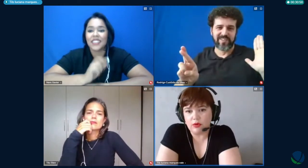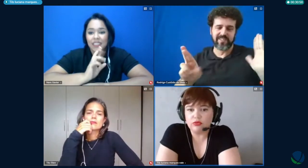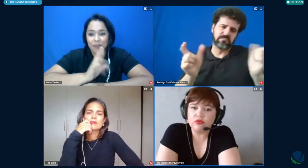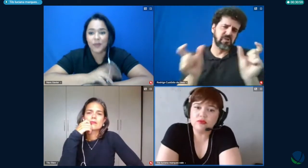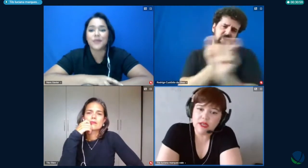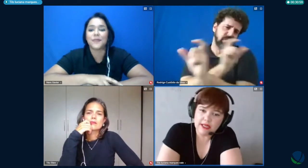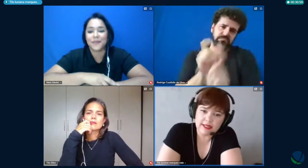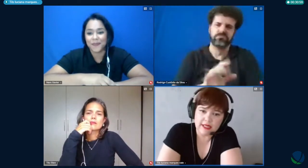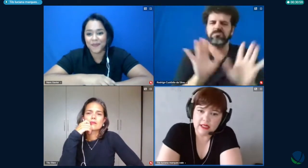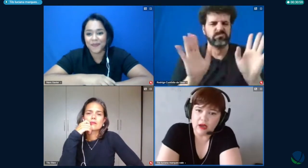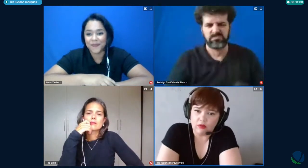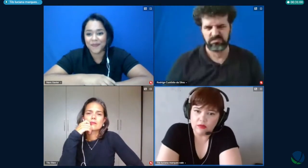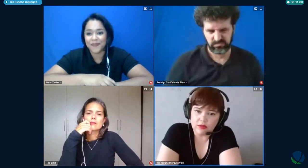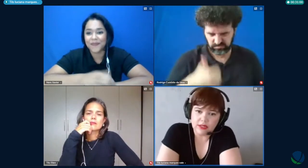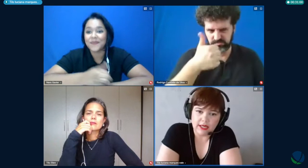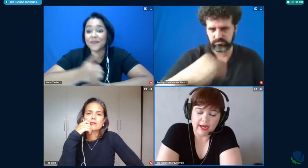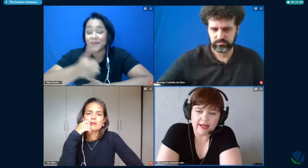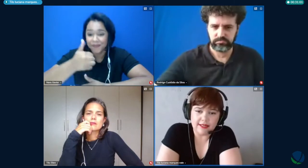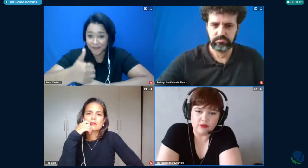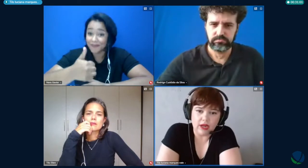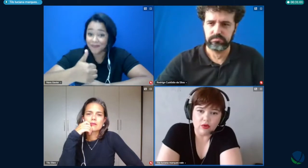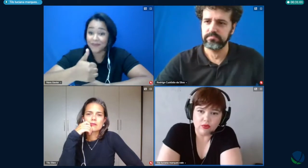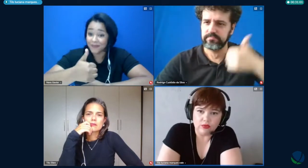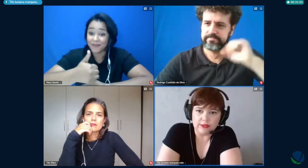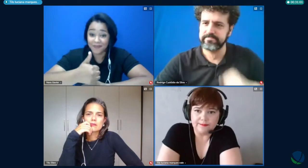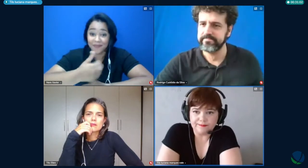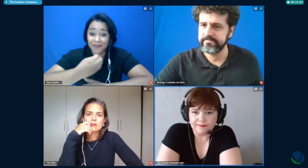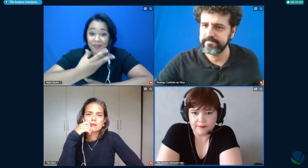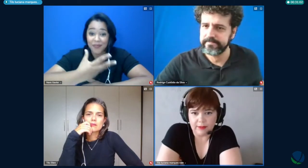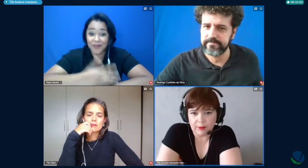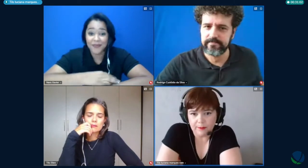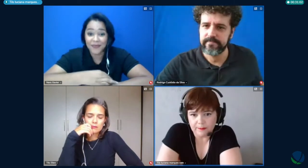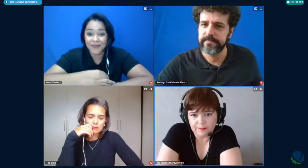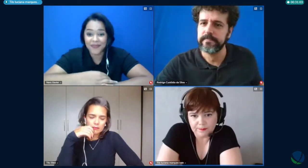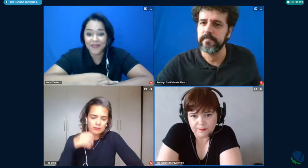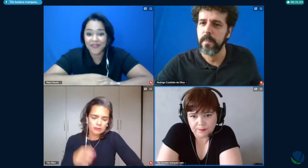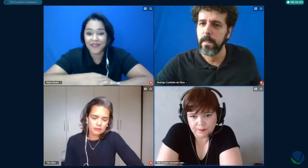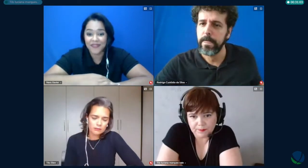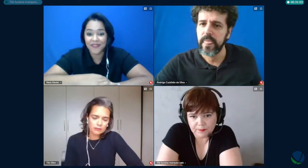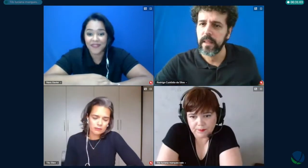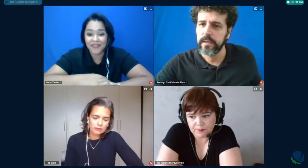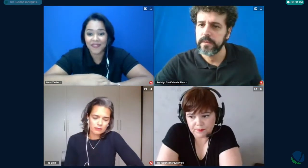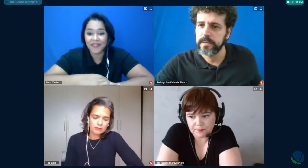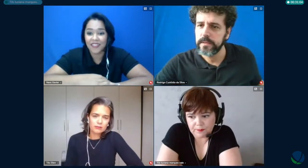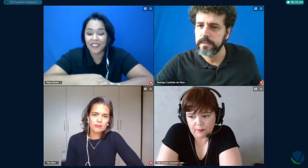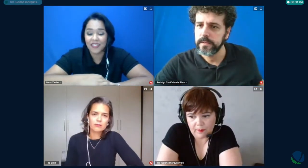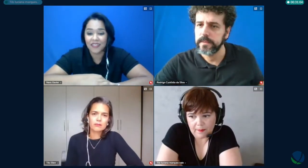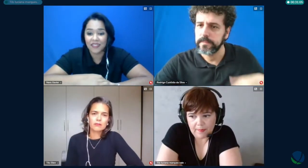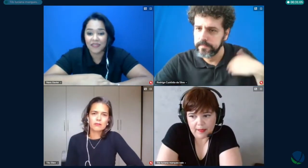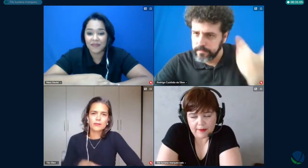eu respondo e sim, não. A questão da coluna. Tá bom?